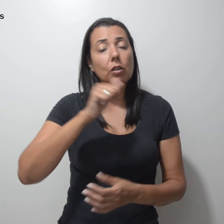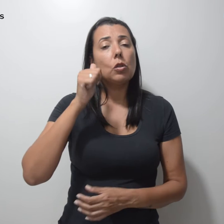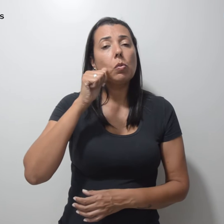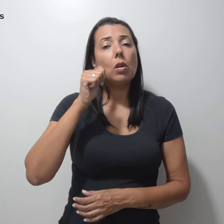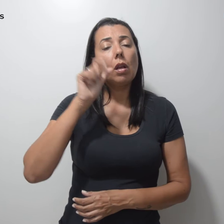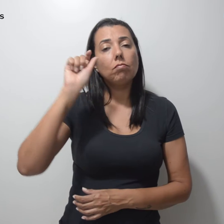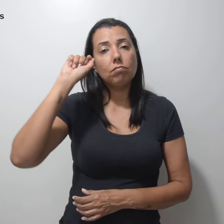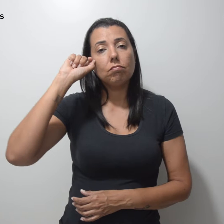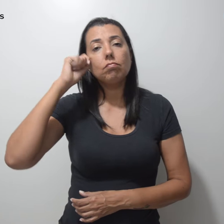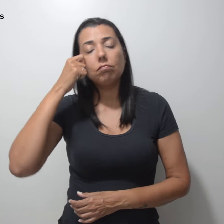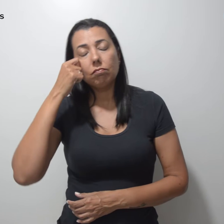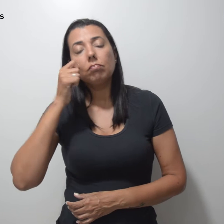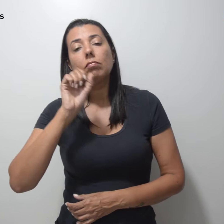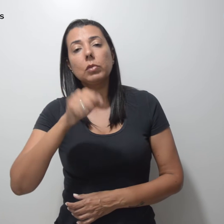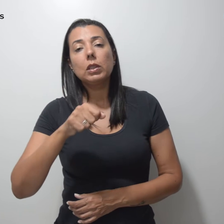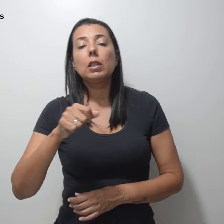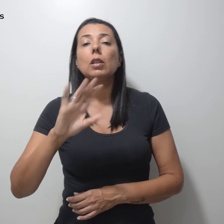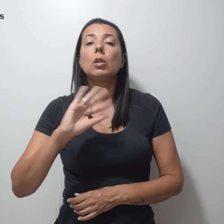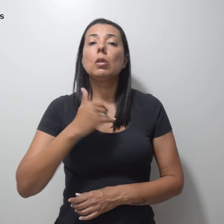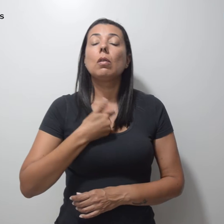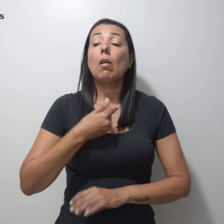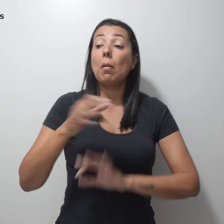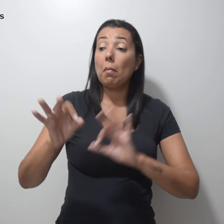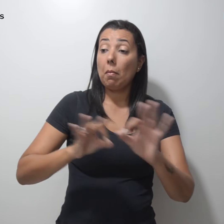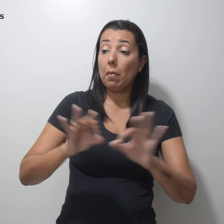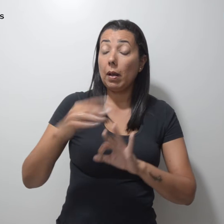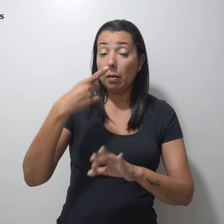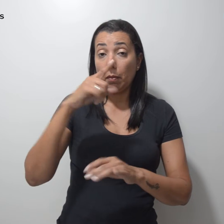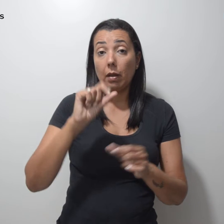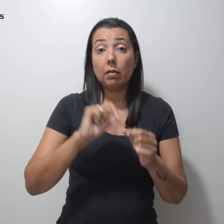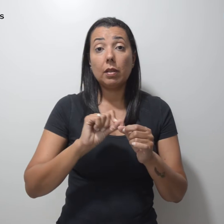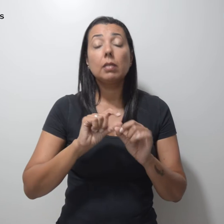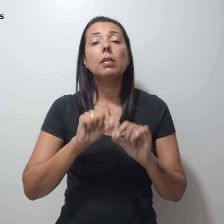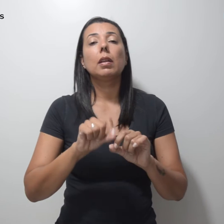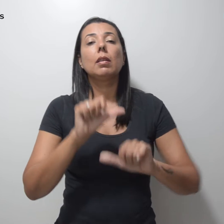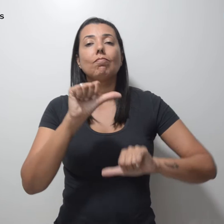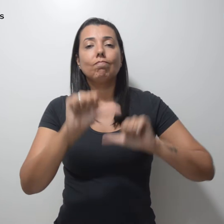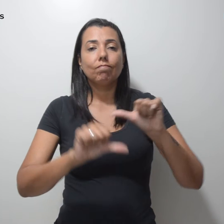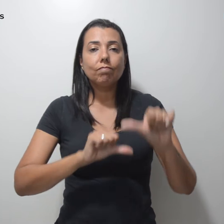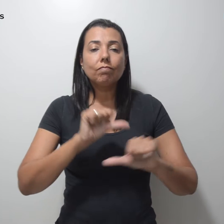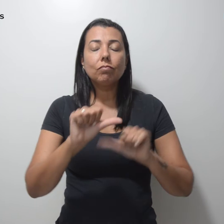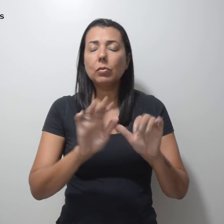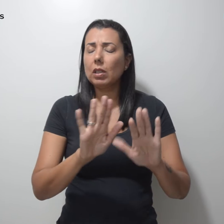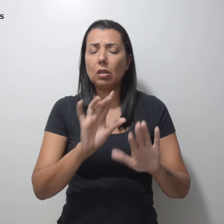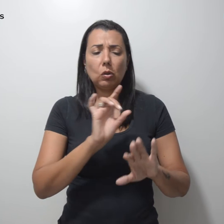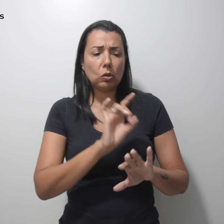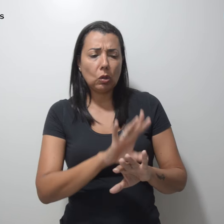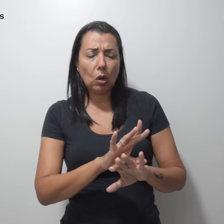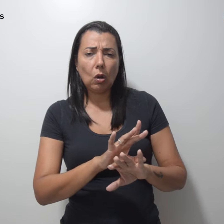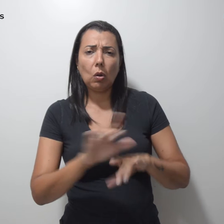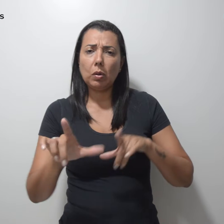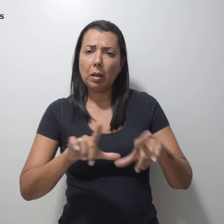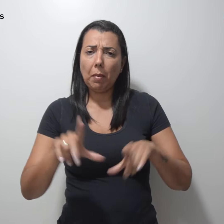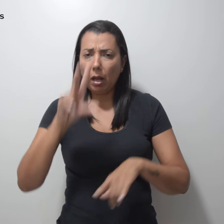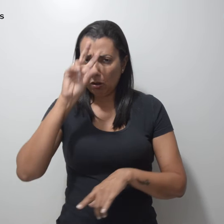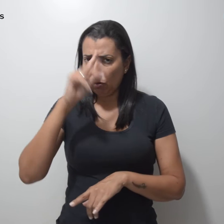negras, fomos preparados para fazer com que isso mude. E não é uma ação individual.